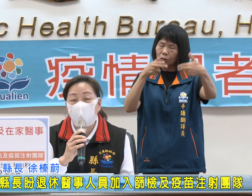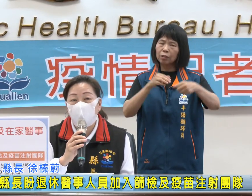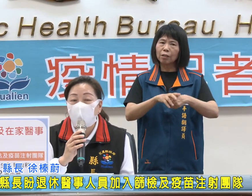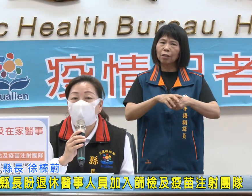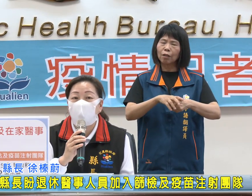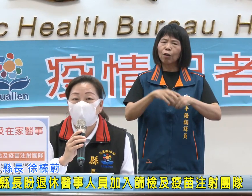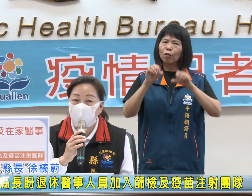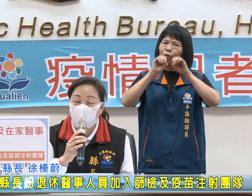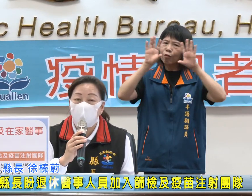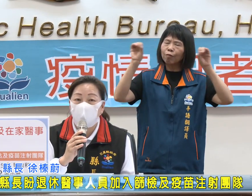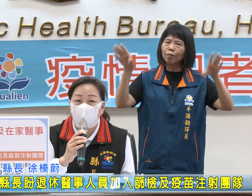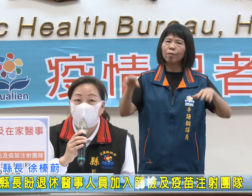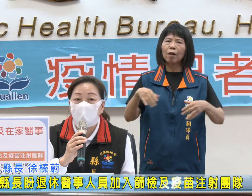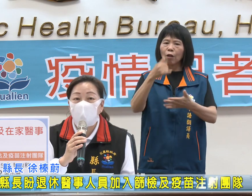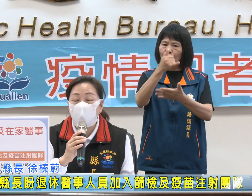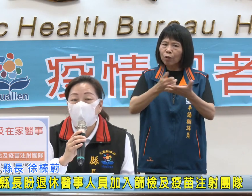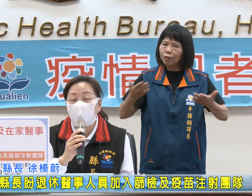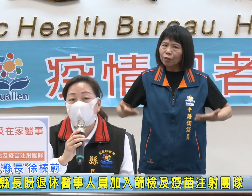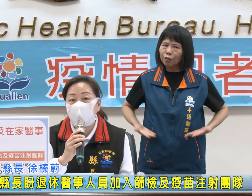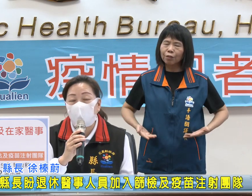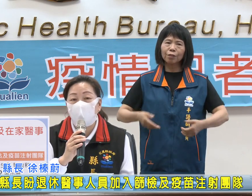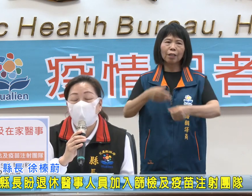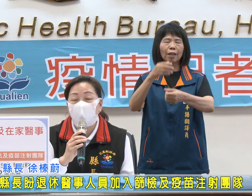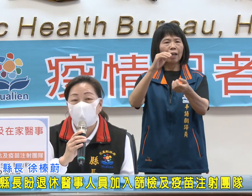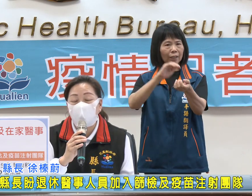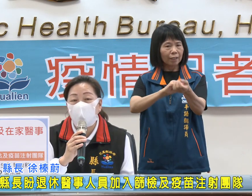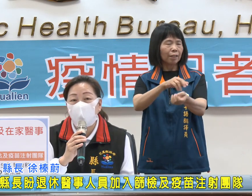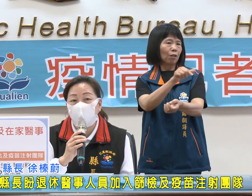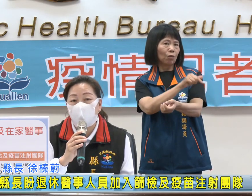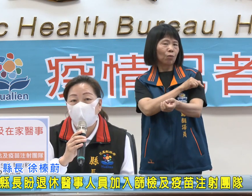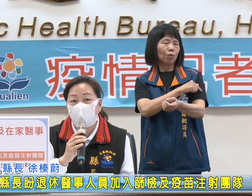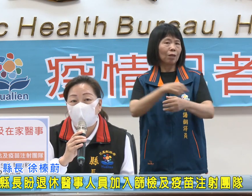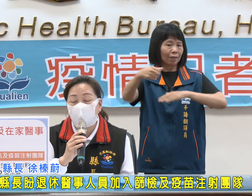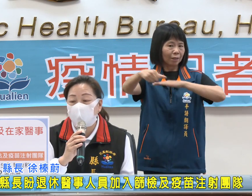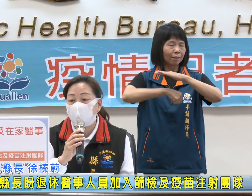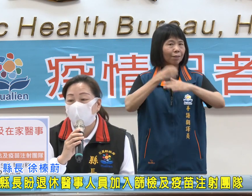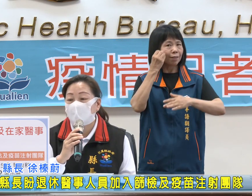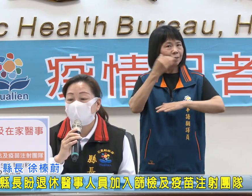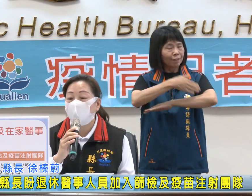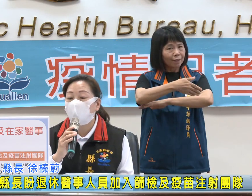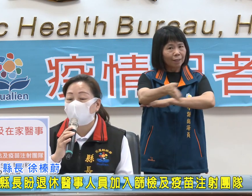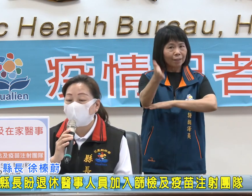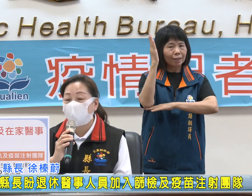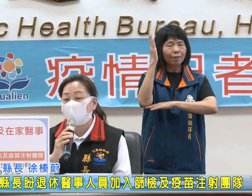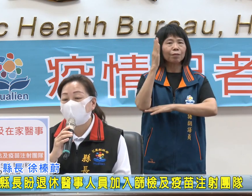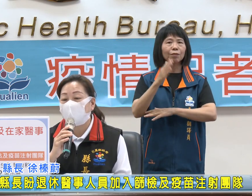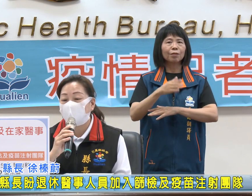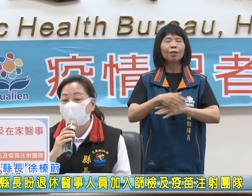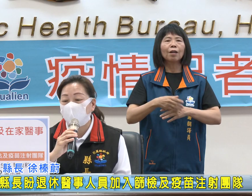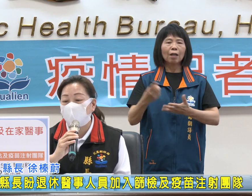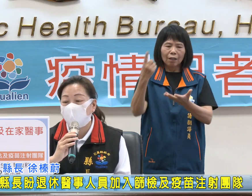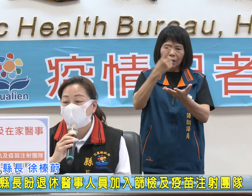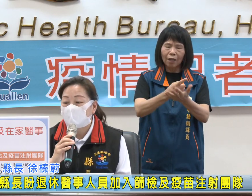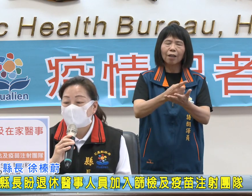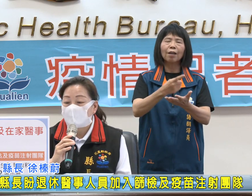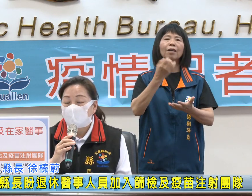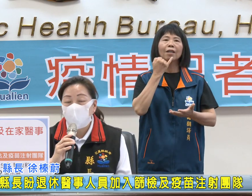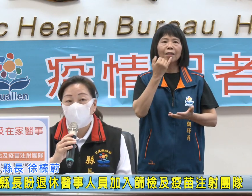所有退役的医事人员是不是可以加入花莲县政府的我们的这个招募的行列里